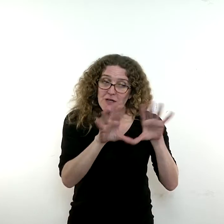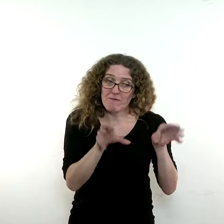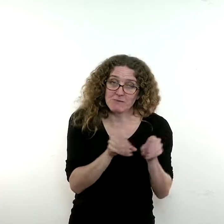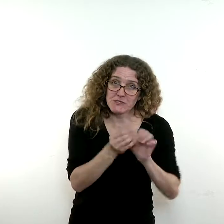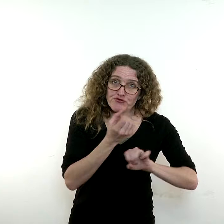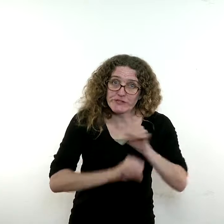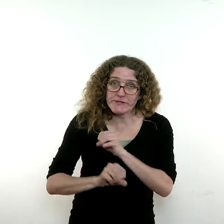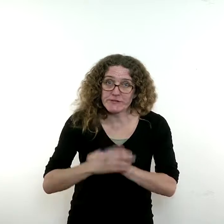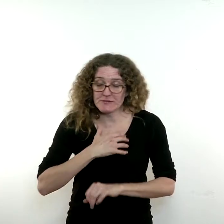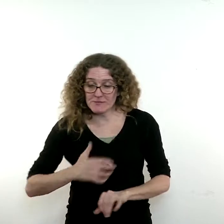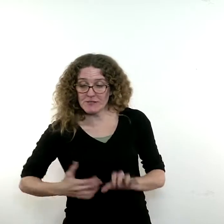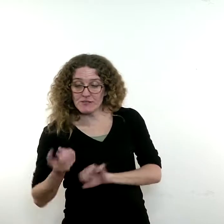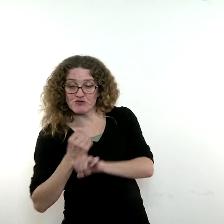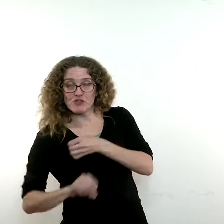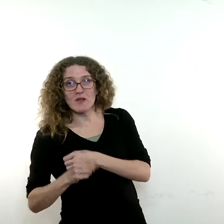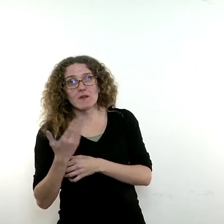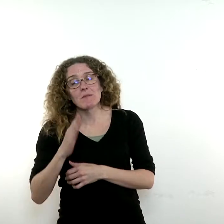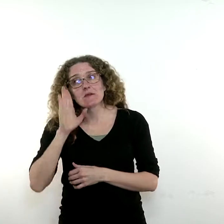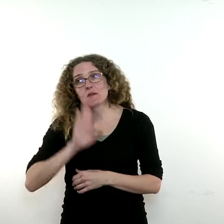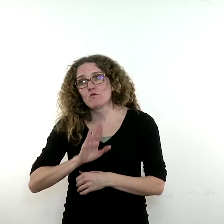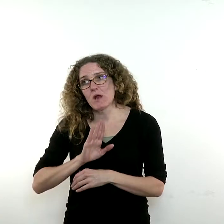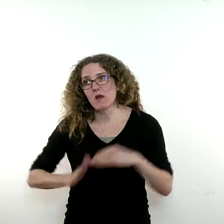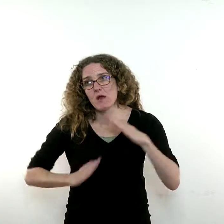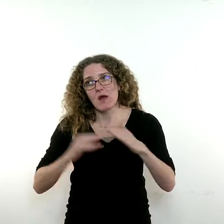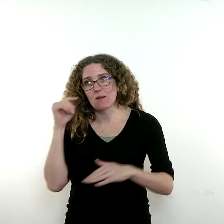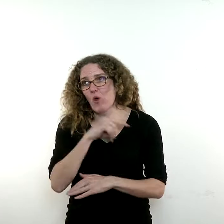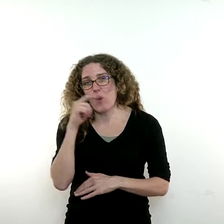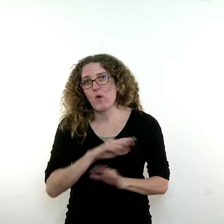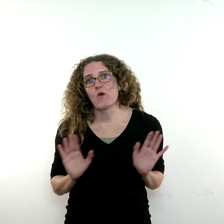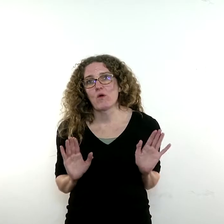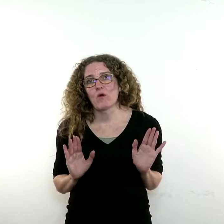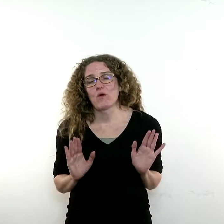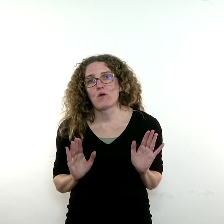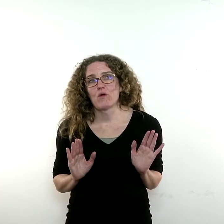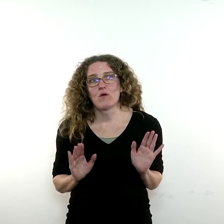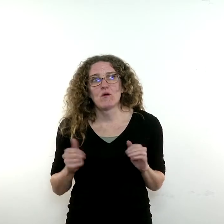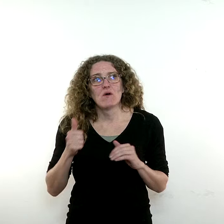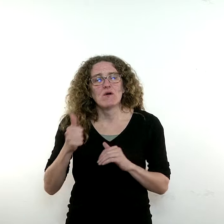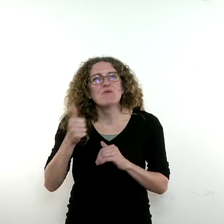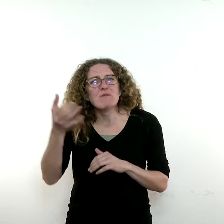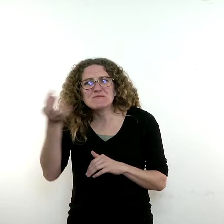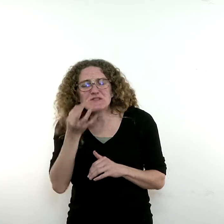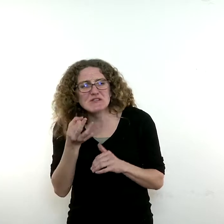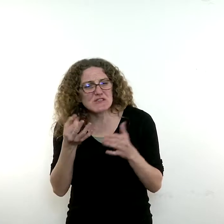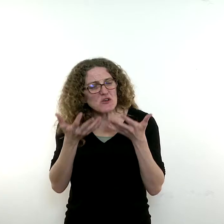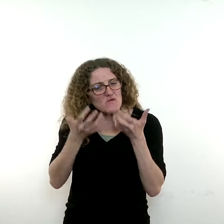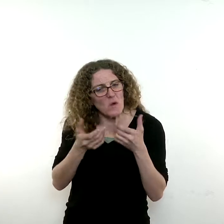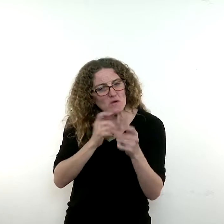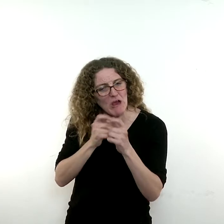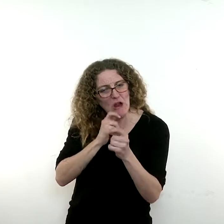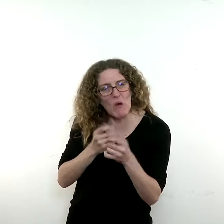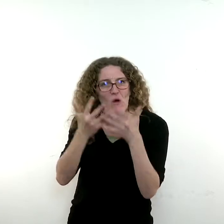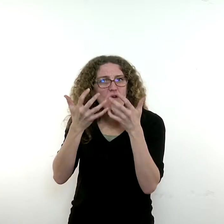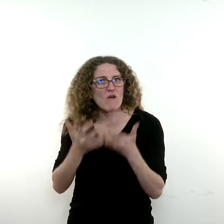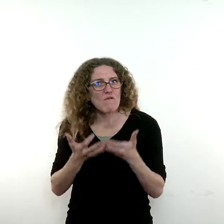municipalité. Par contre, je vous demanderai d'arrêter les mensonges. D'arrêter de dire que vous demandez un dialogue, que vous souhaitez une